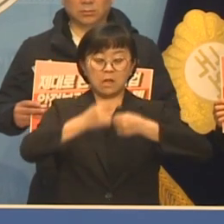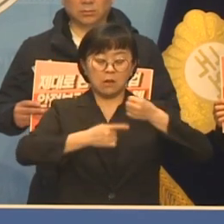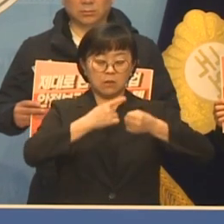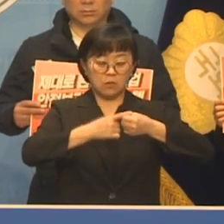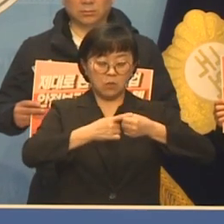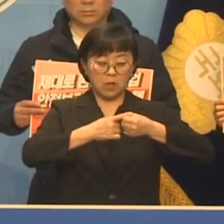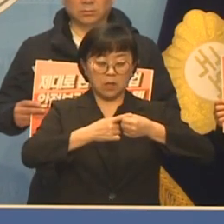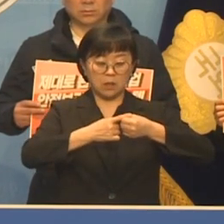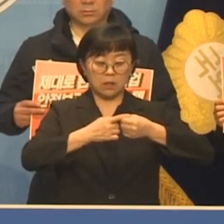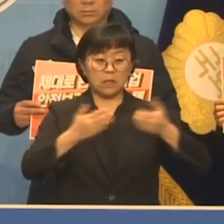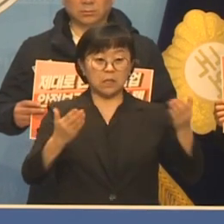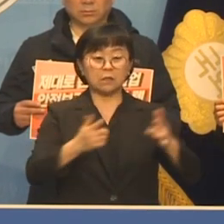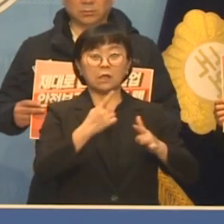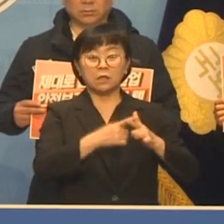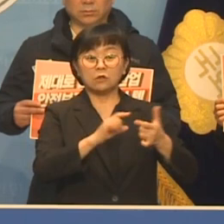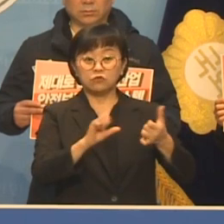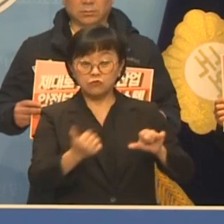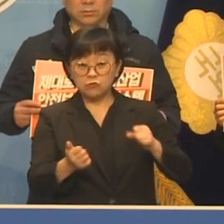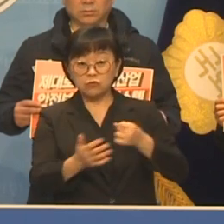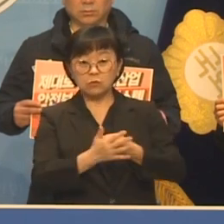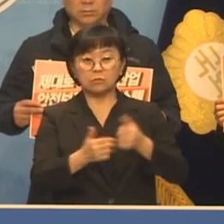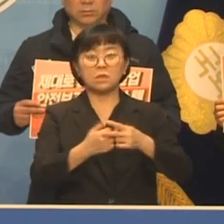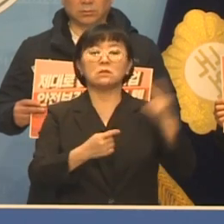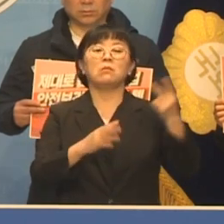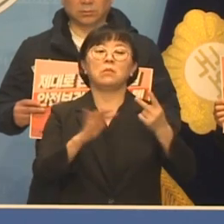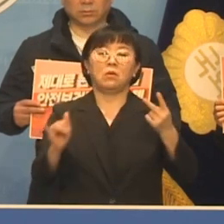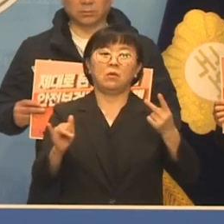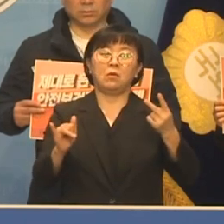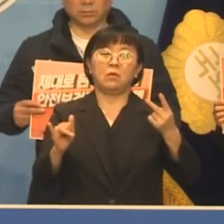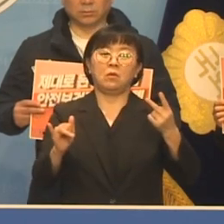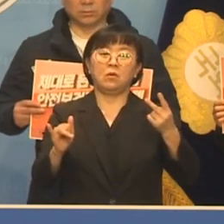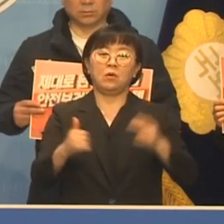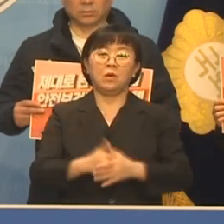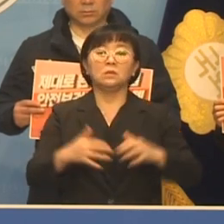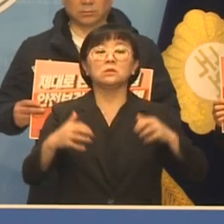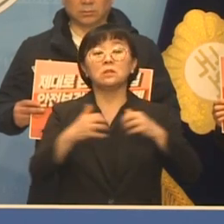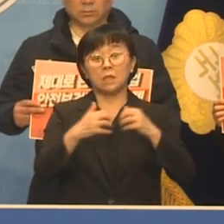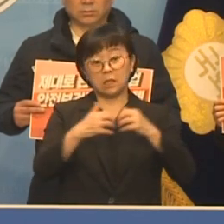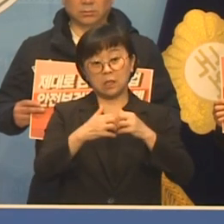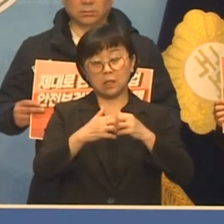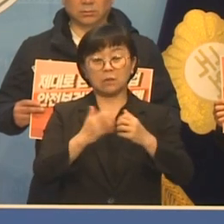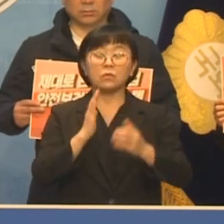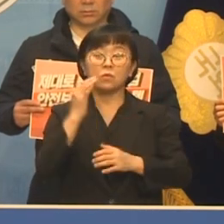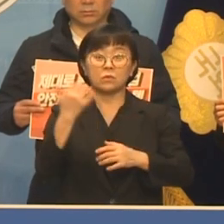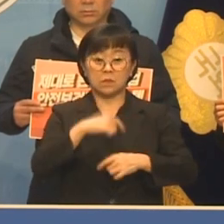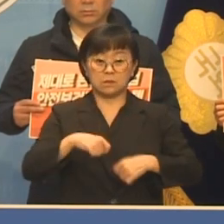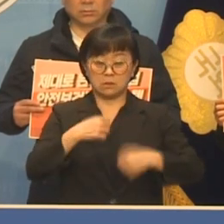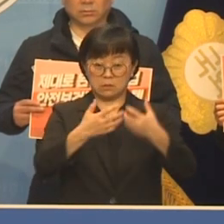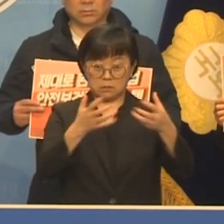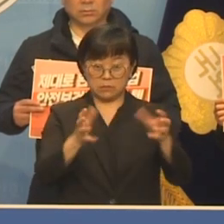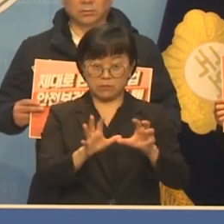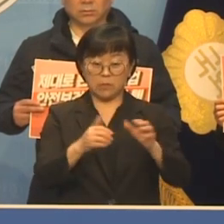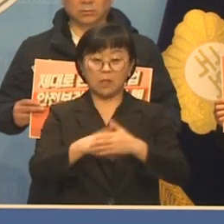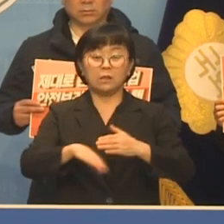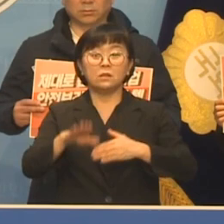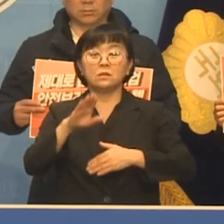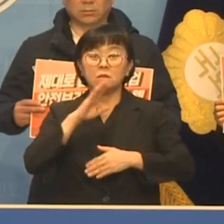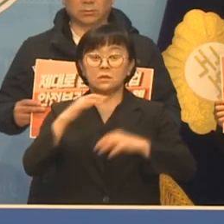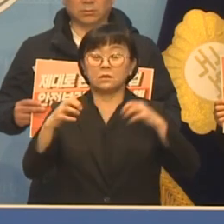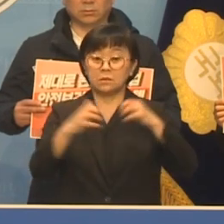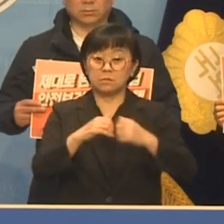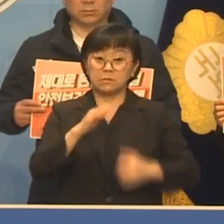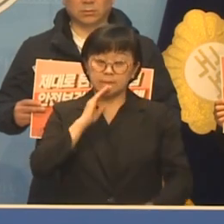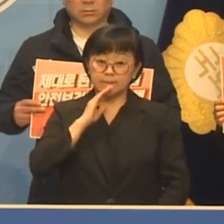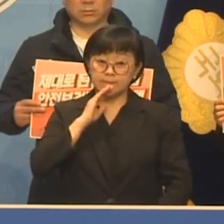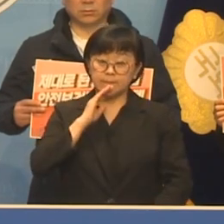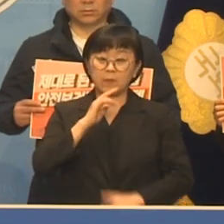2,000명입니다. 이것이 전쟁이 아니고 무엇이란 말입니까? 저와 녹색정의당은 진정 이것이